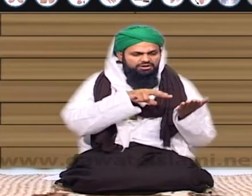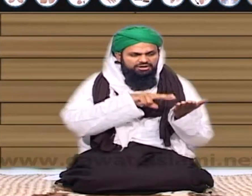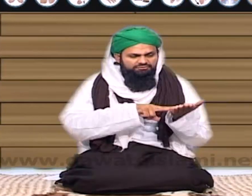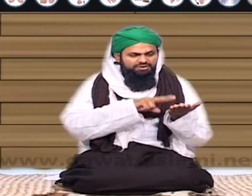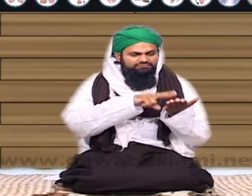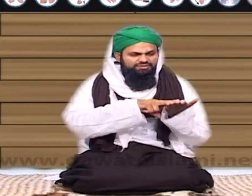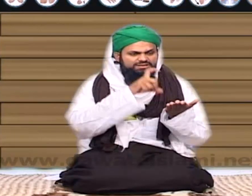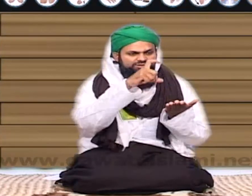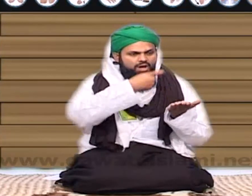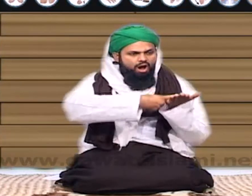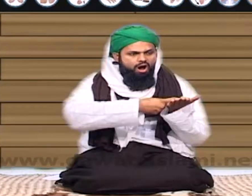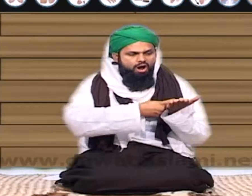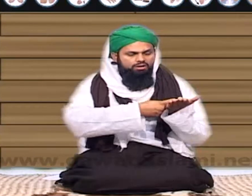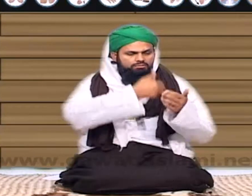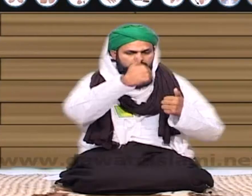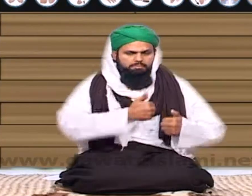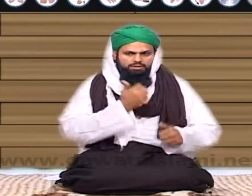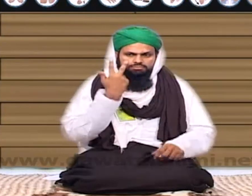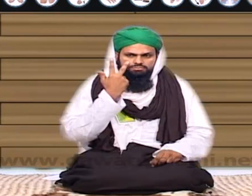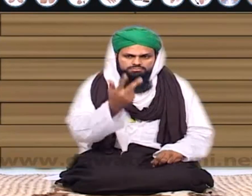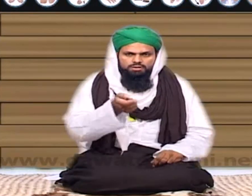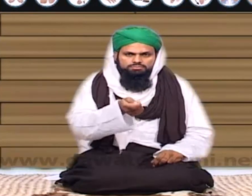الموت ٹی وی اور وی سی آر کے سامنے دیکھتے ہوں